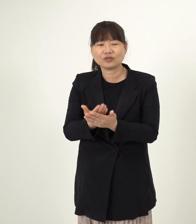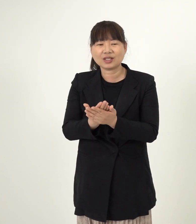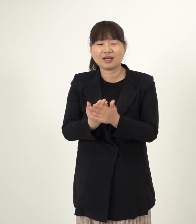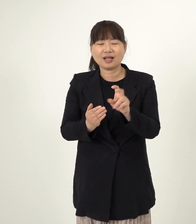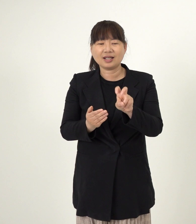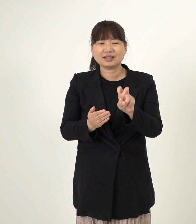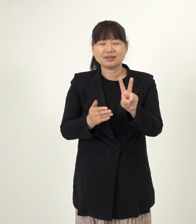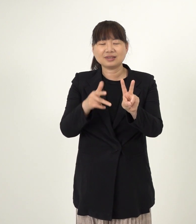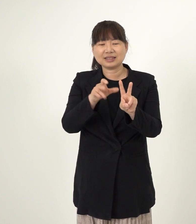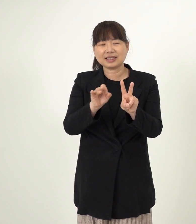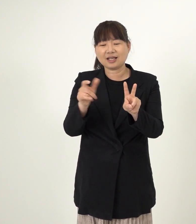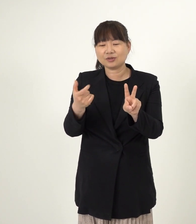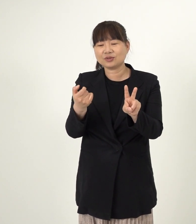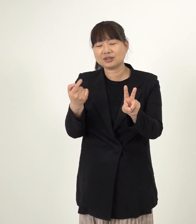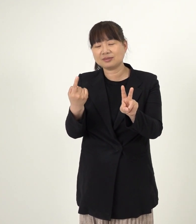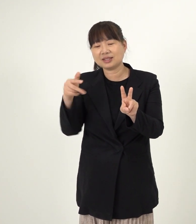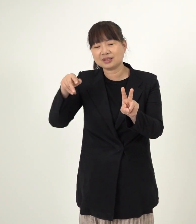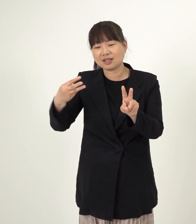22장 61절.